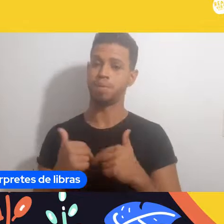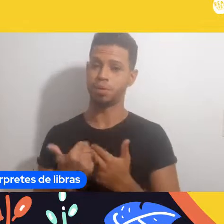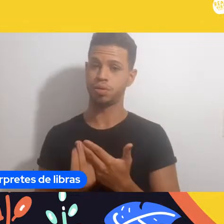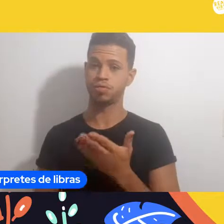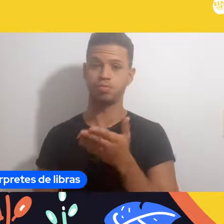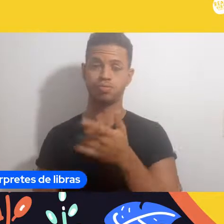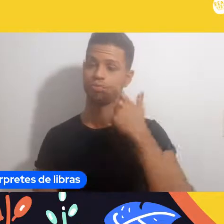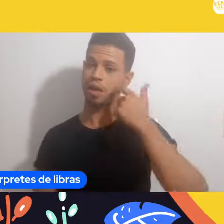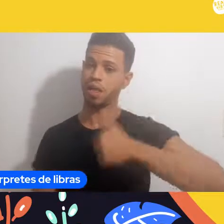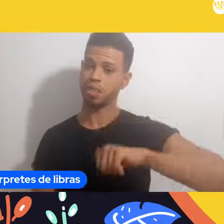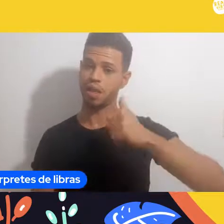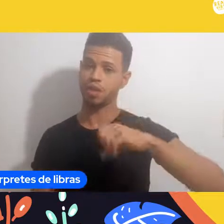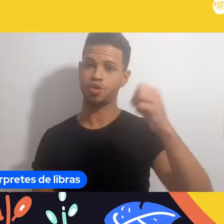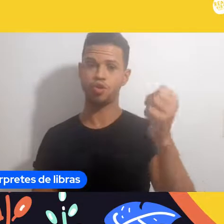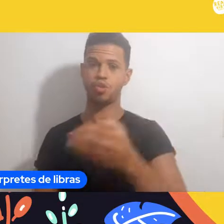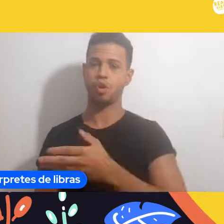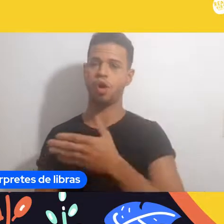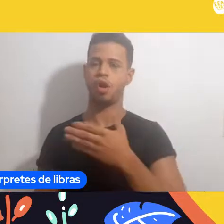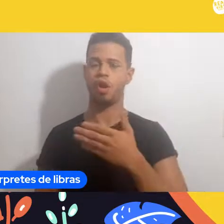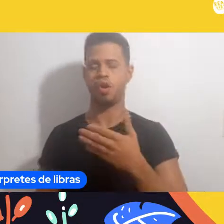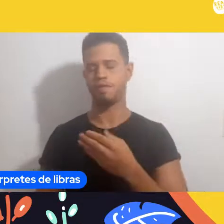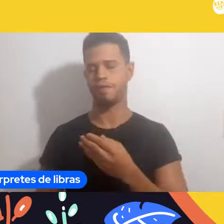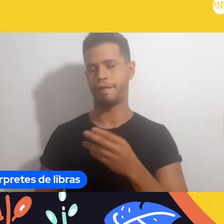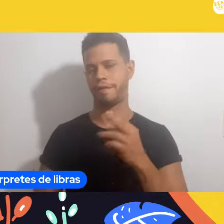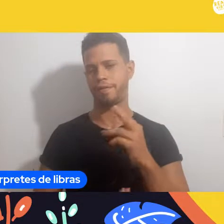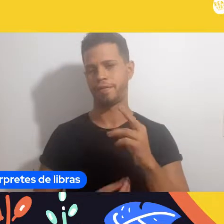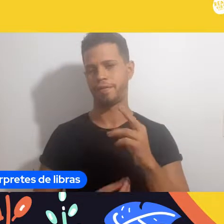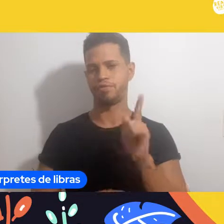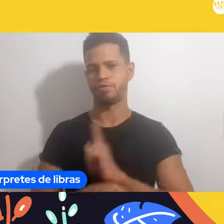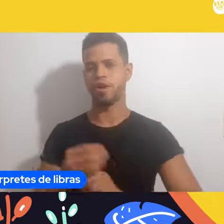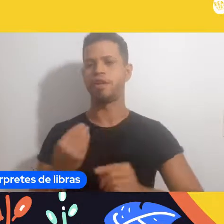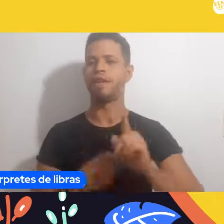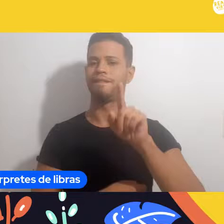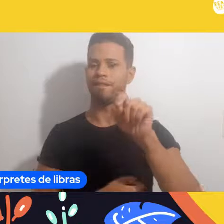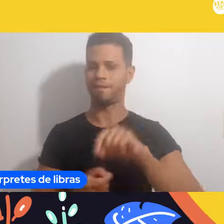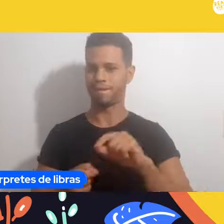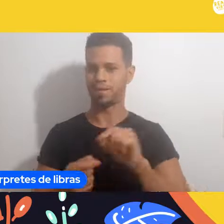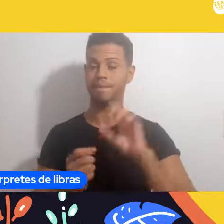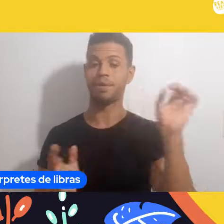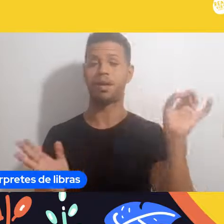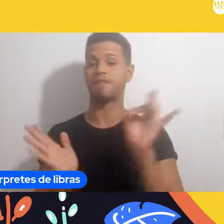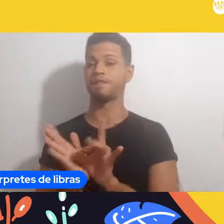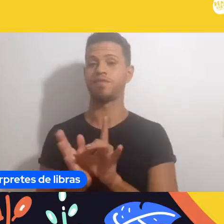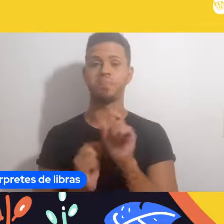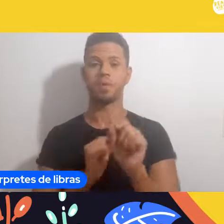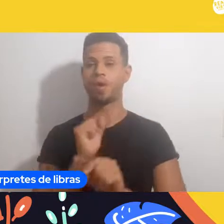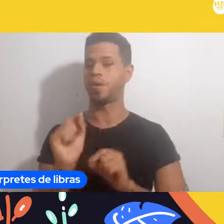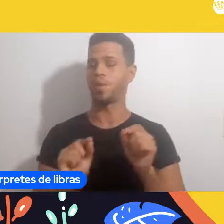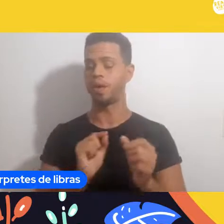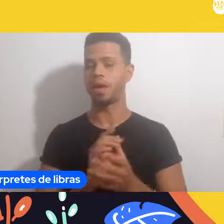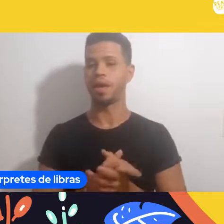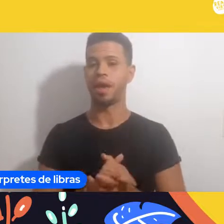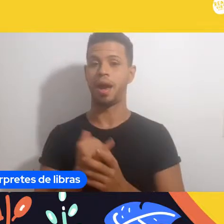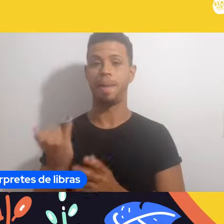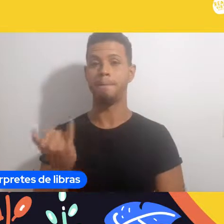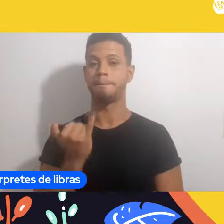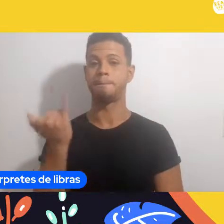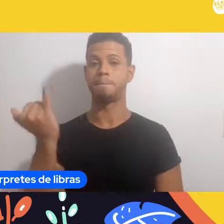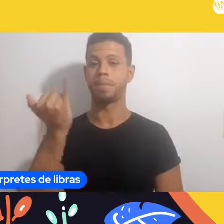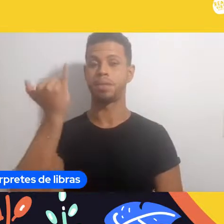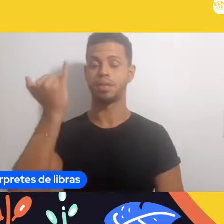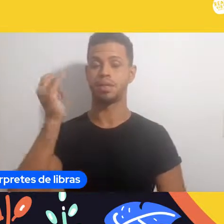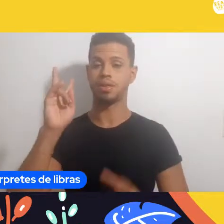de novos comportamentos, os estudos vêm reafirmar a importância do olhar para